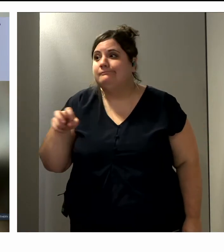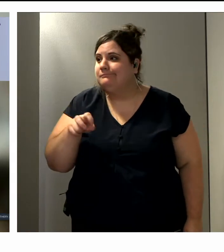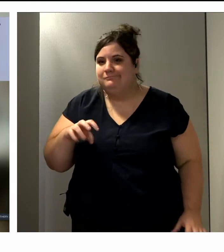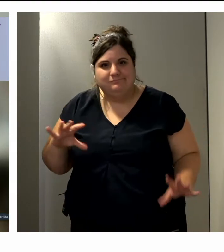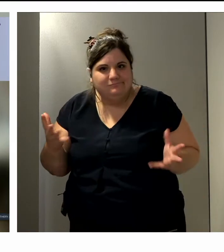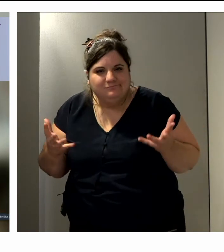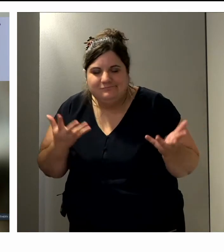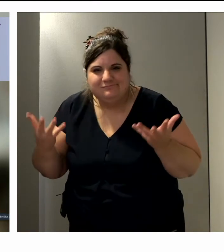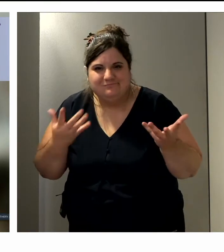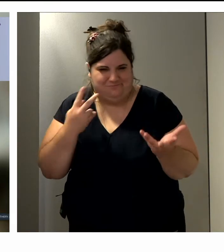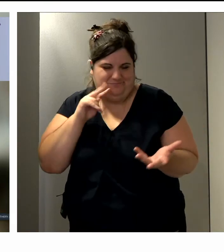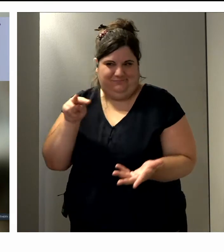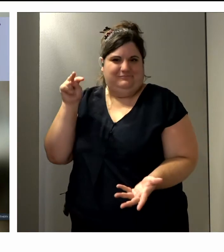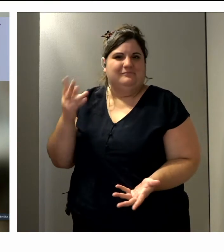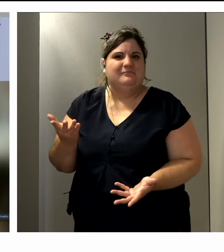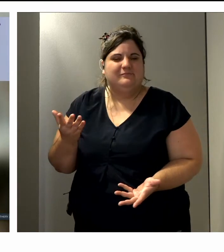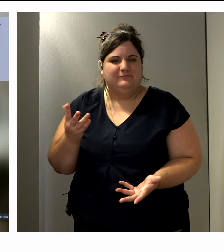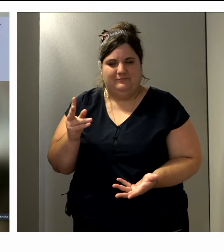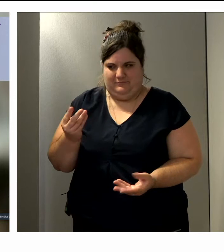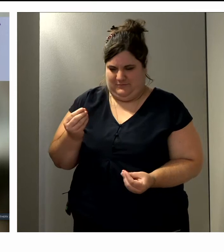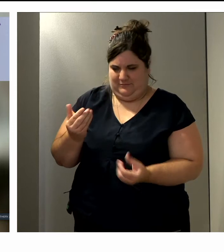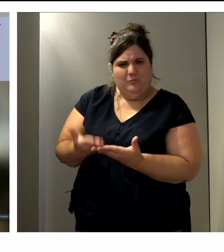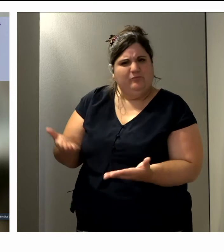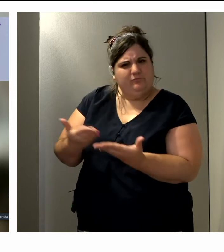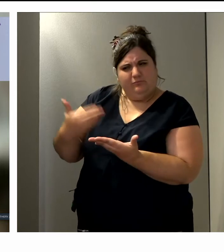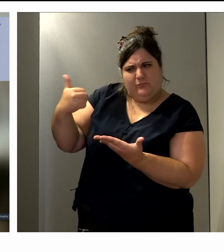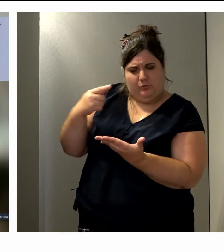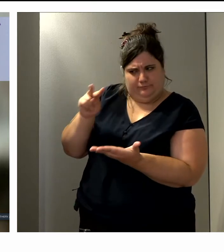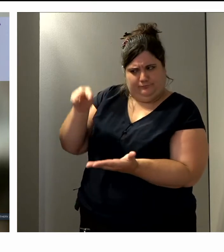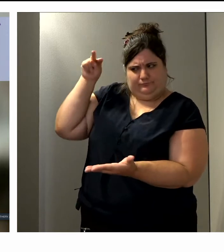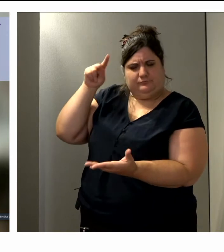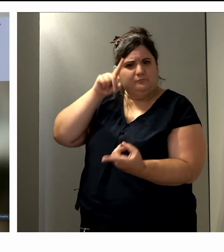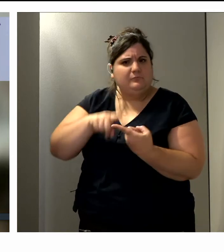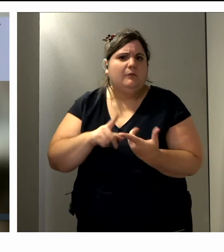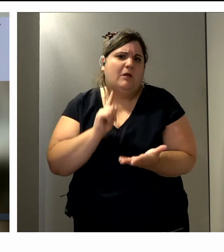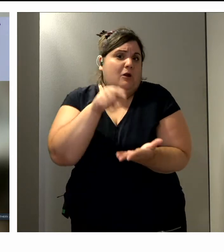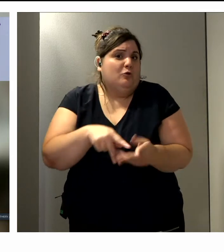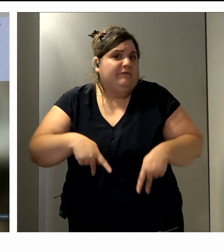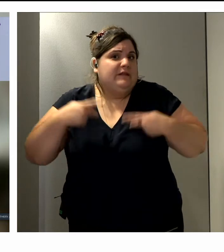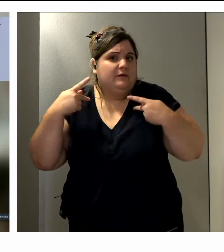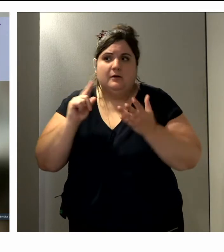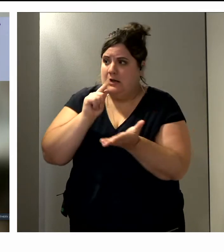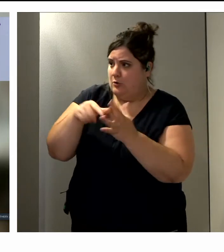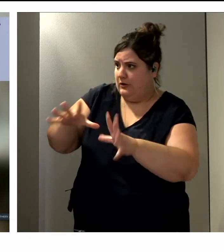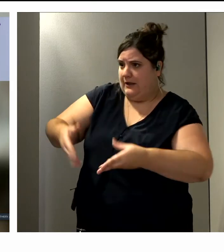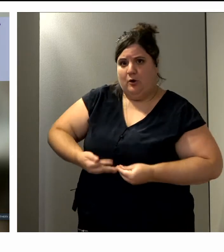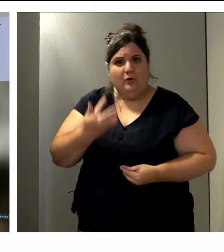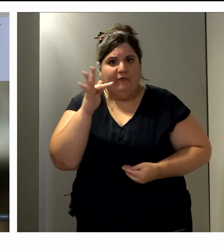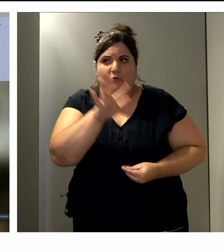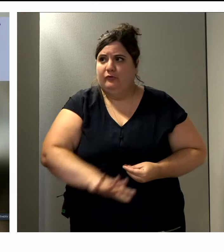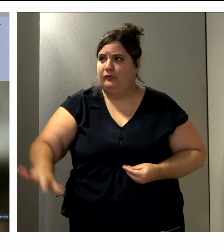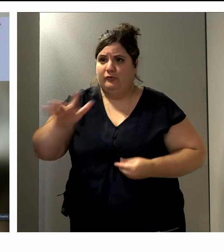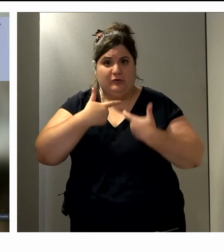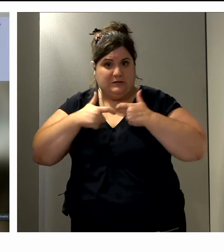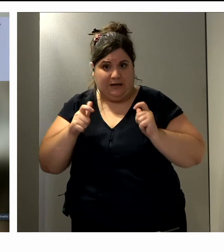Cette question-là, en fait, elle soulève une question plus générale qui est celle de l'accessibilité des lieux de vie en France. Ce n'est pas relatif qu'à l'enseignement